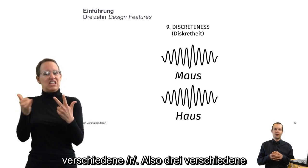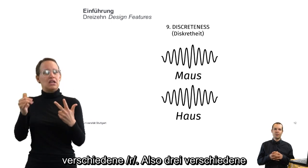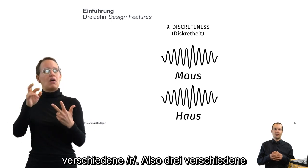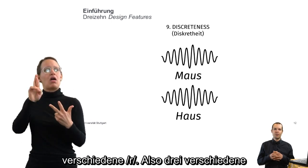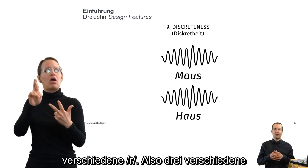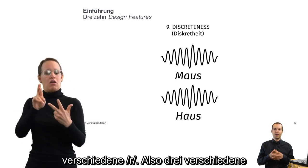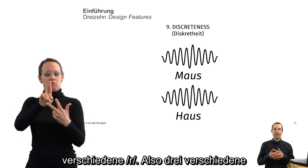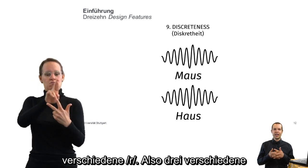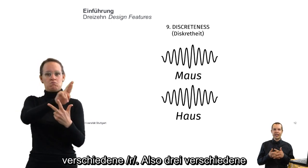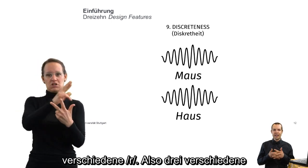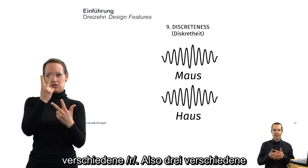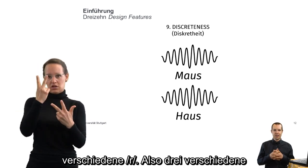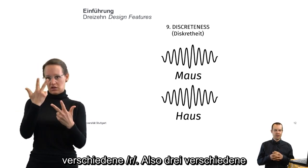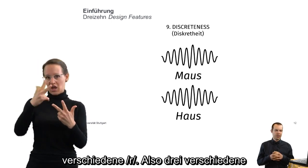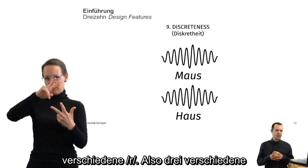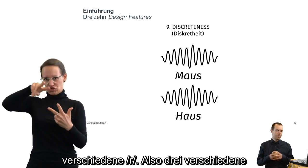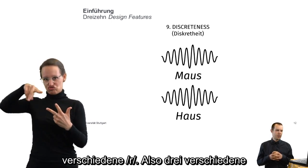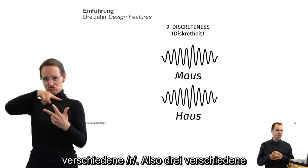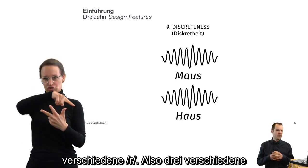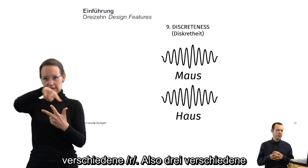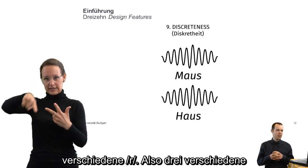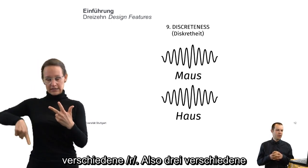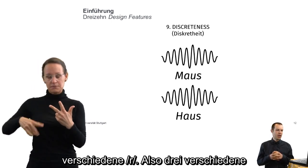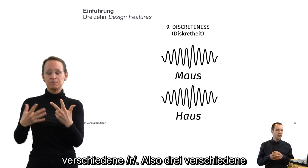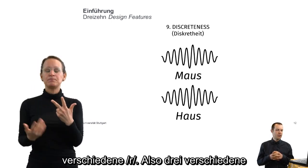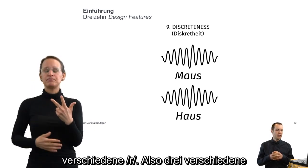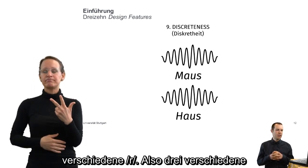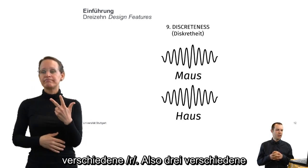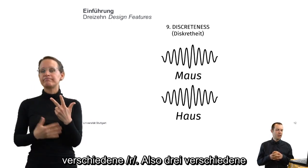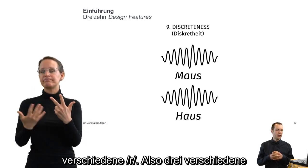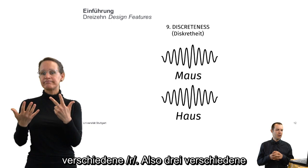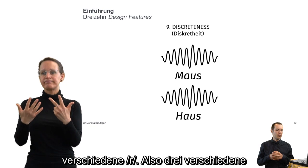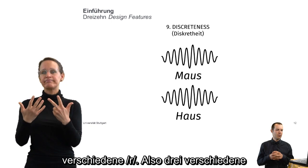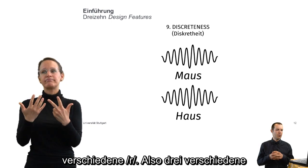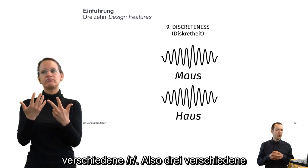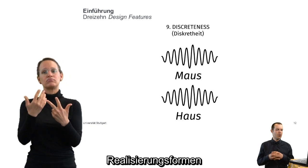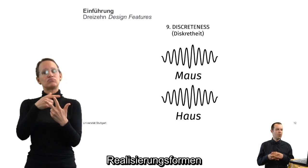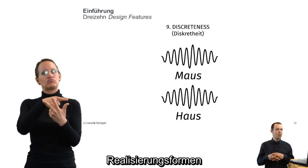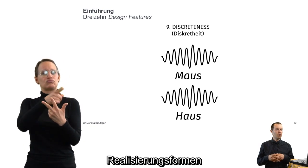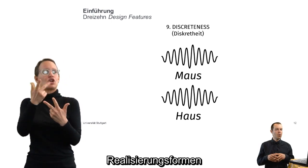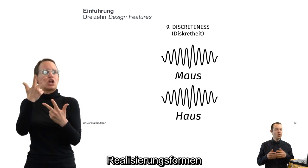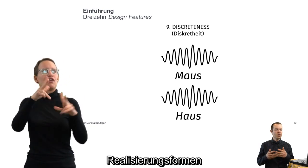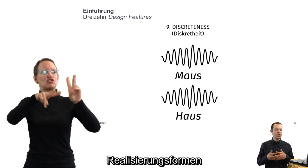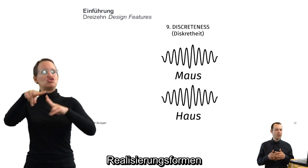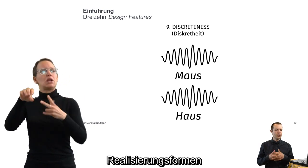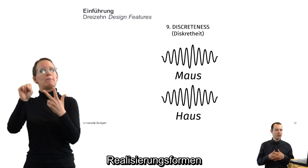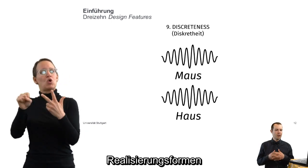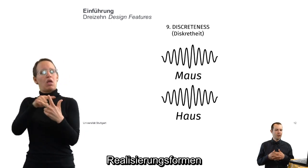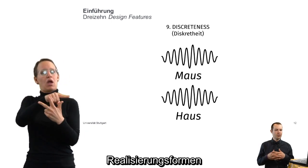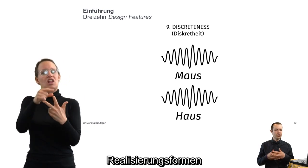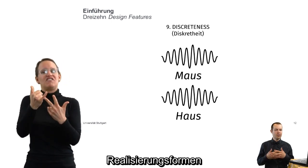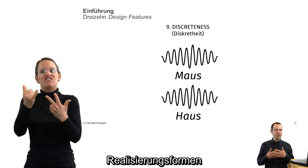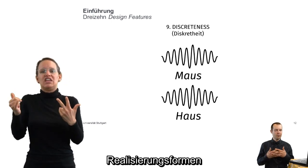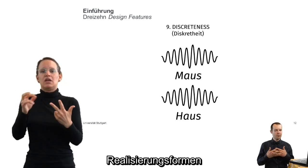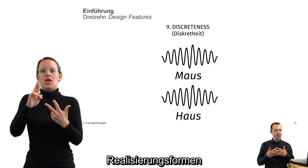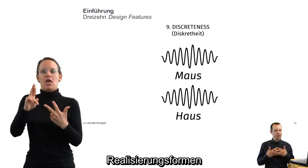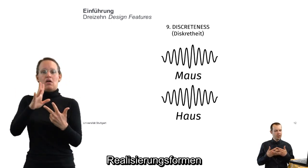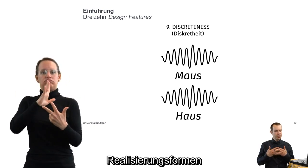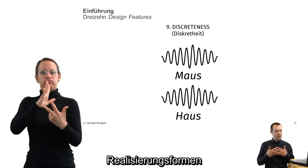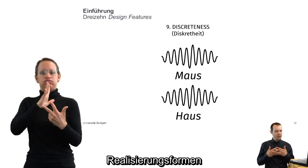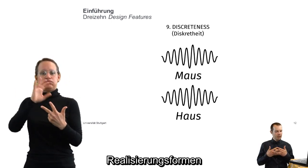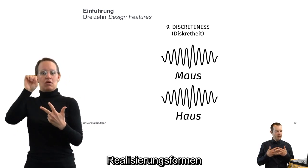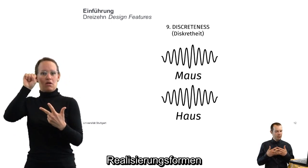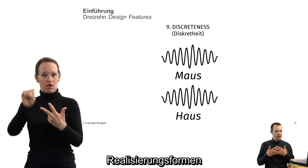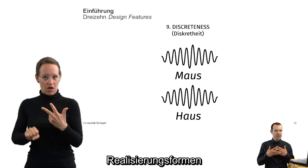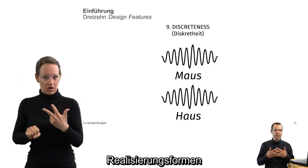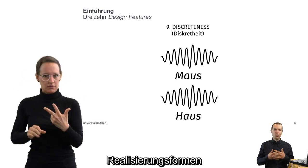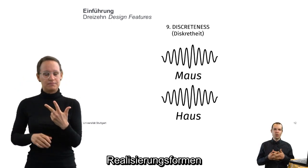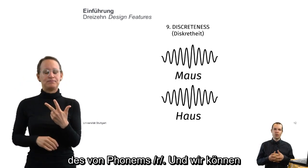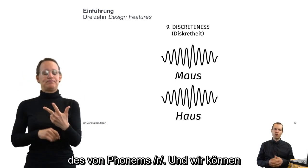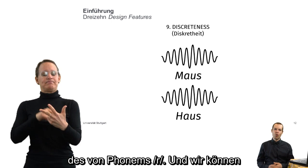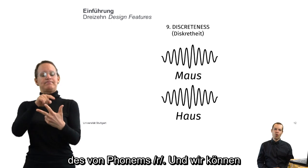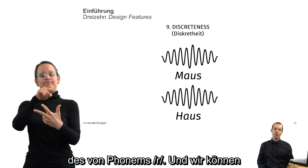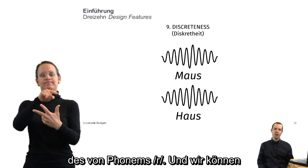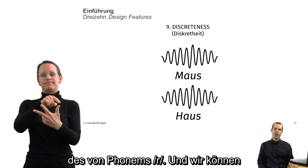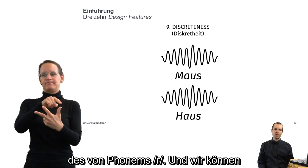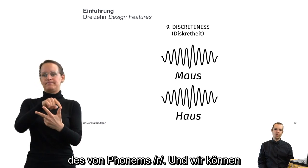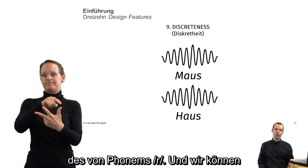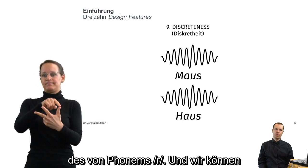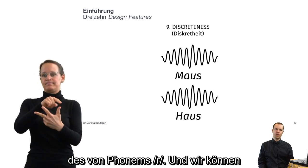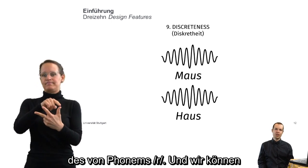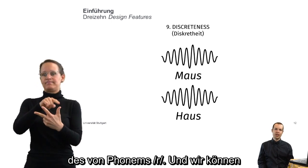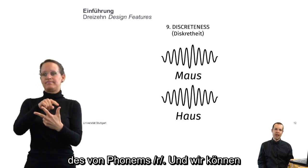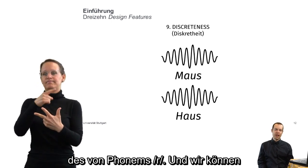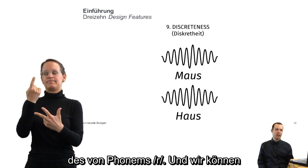Realisierungsformen